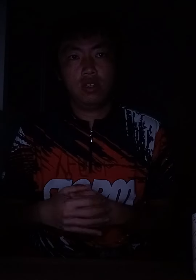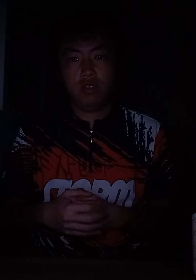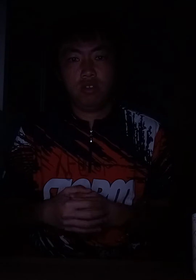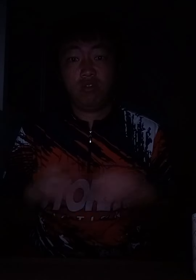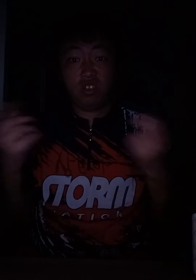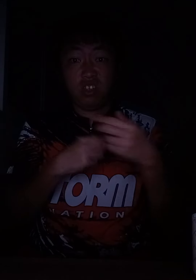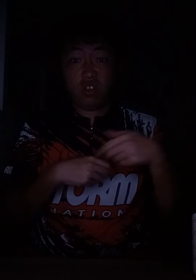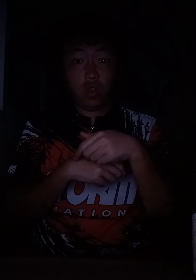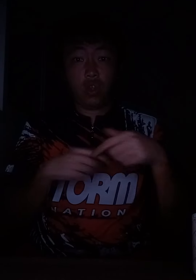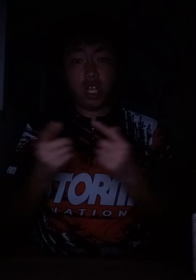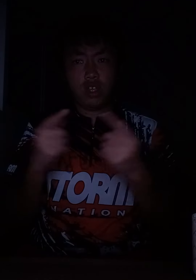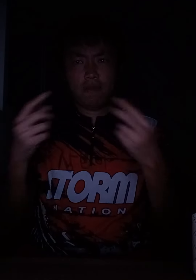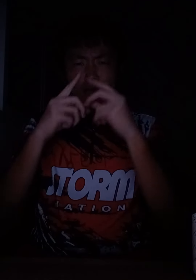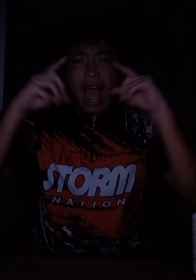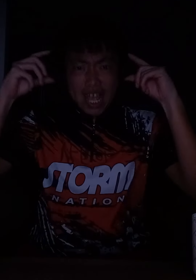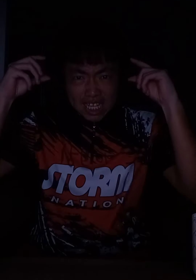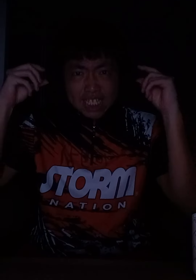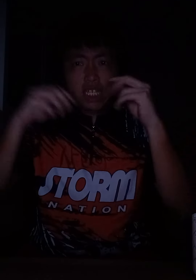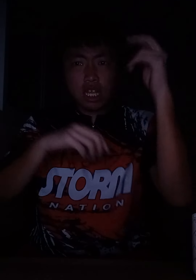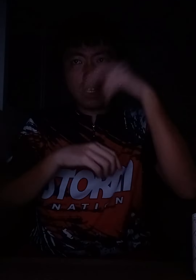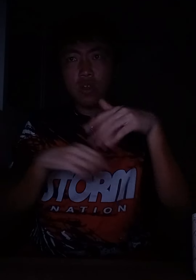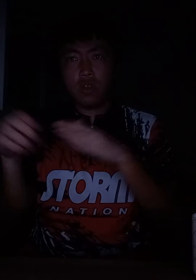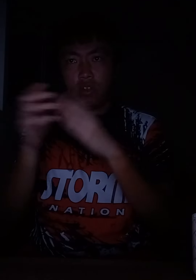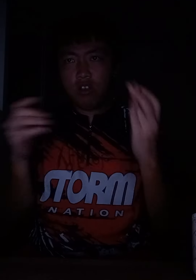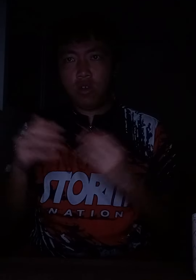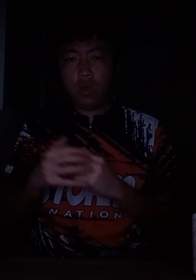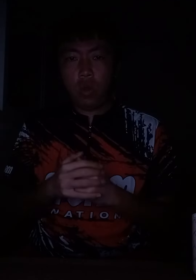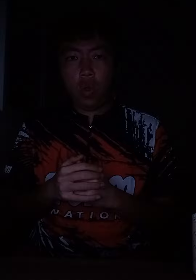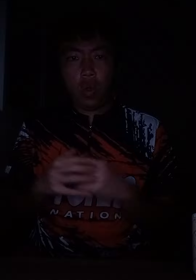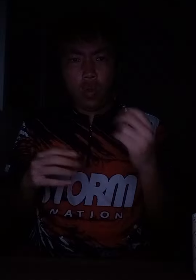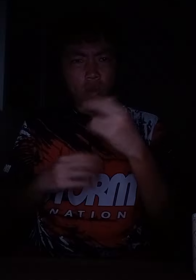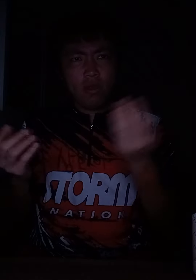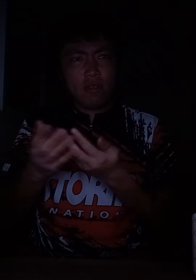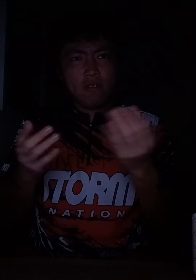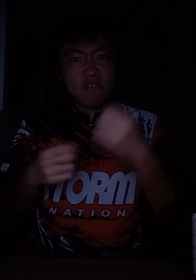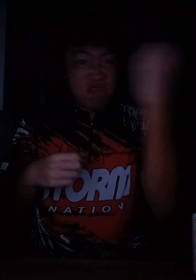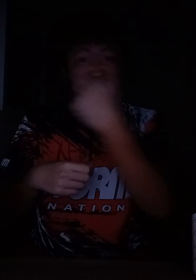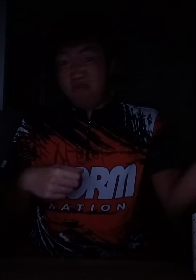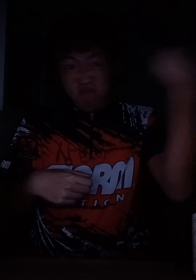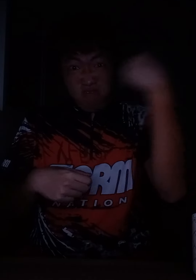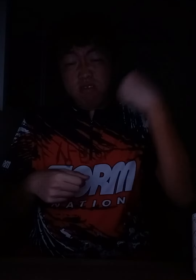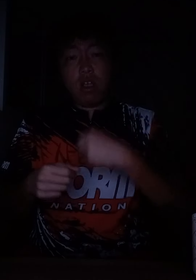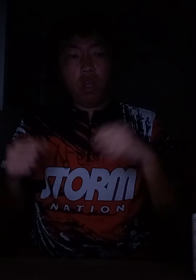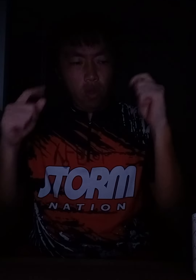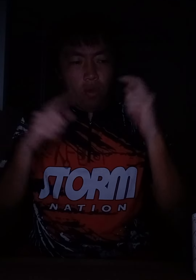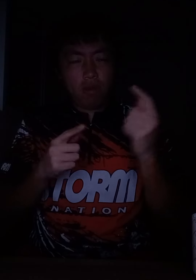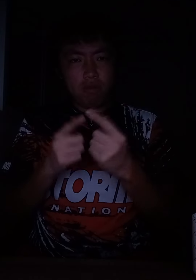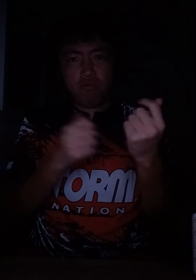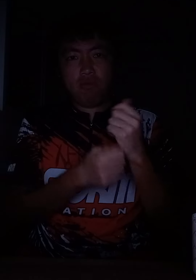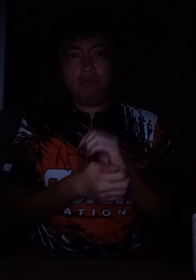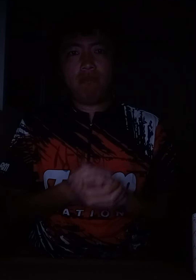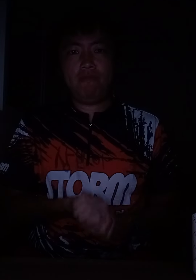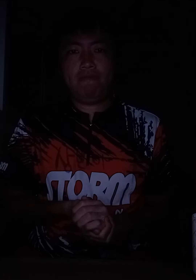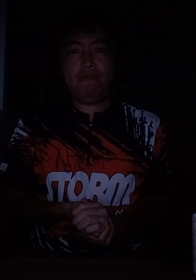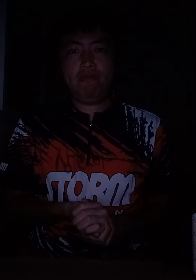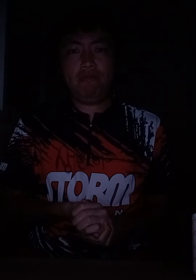네, 지하철 역사 안에서 마스크도 쓰지 않은 채 난동을 부리고 모르는 사람에게 주먹을 휘두른 30대 남성이 경찰에 붙잡혔습니다. 이